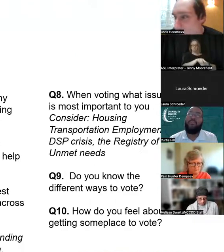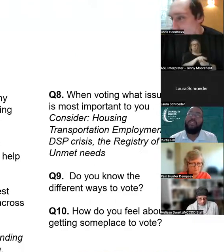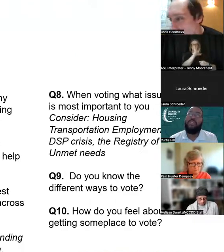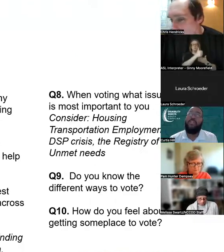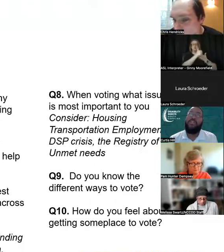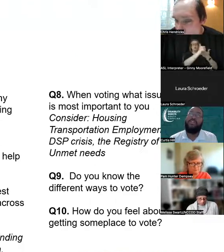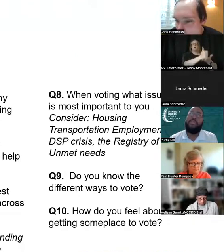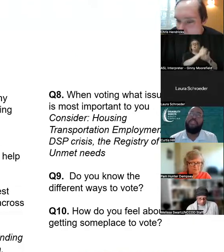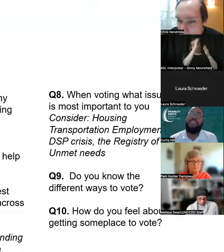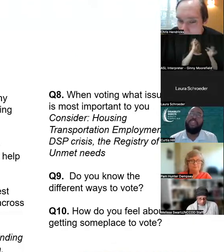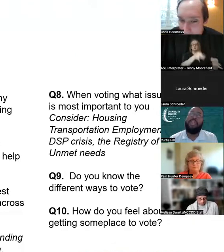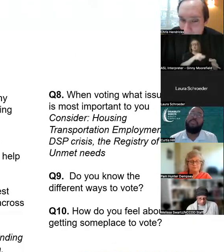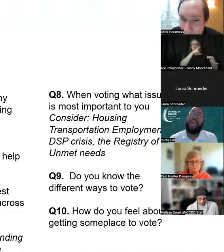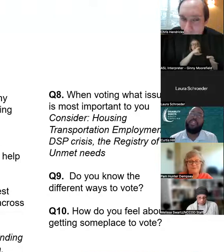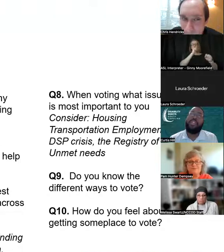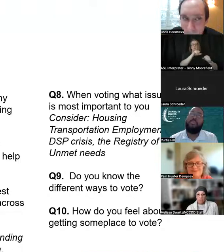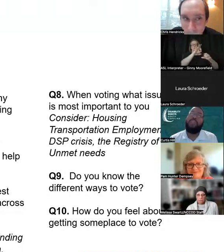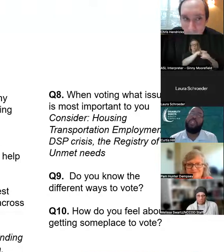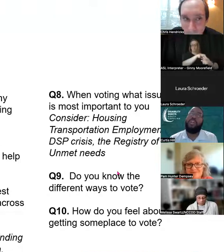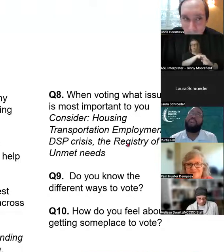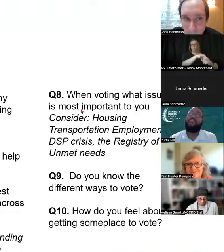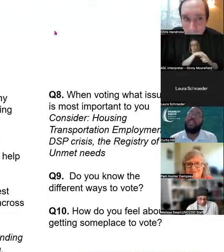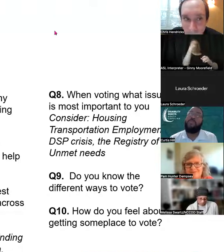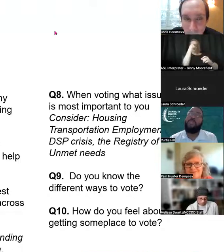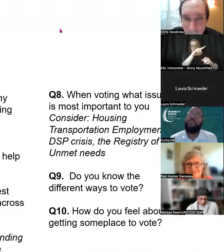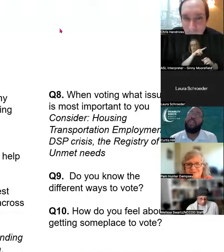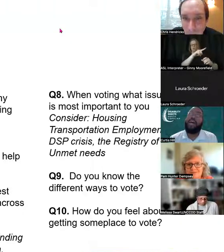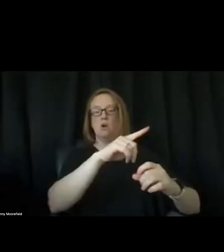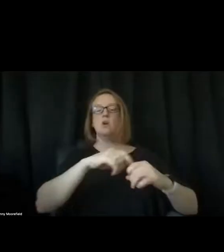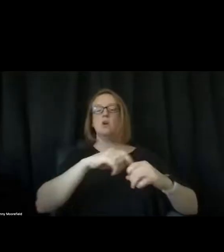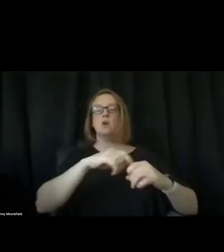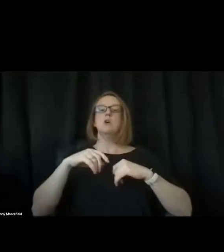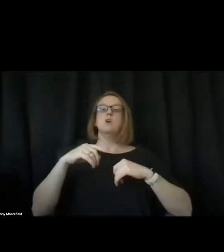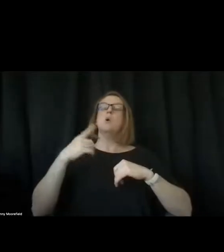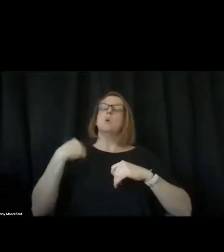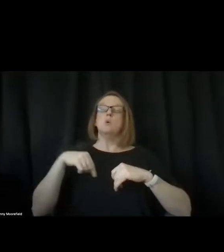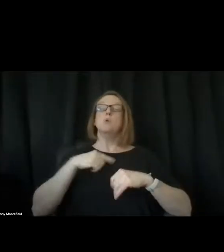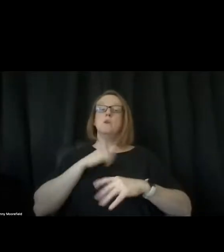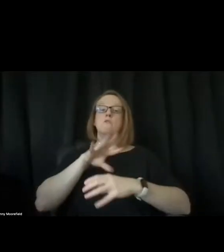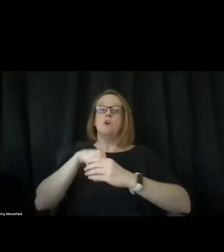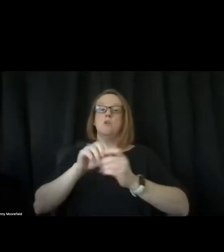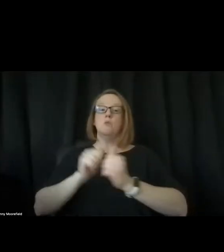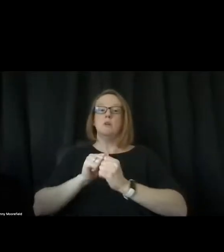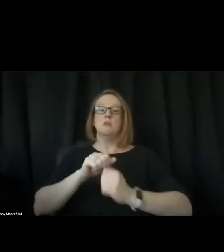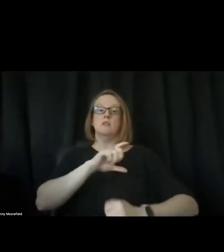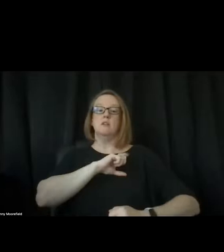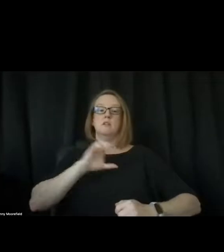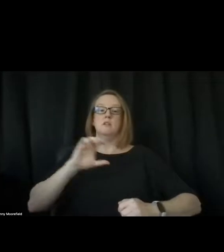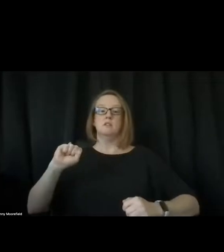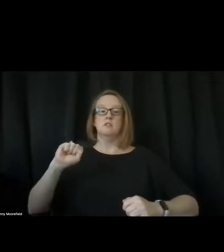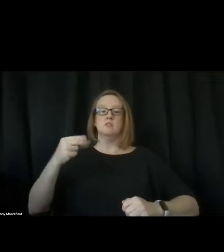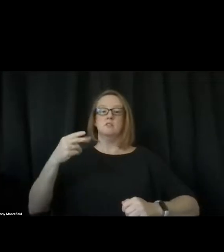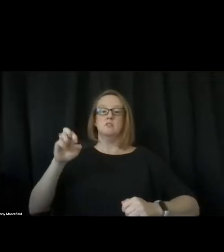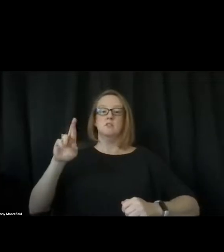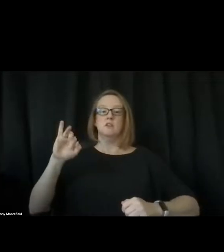fuera pero nosotros para el Estado sobre todo lo que hacemos Es compartir información porque nos hemos dado